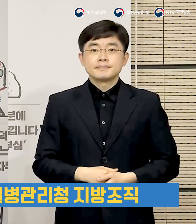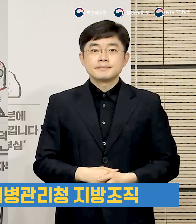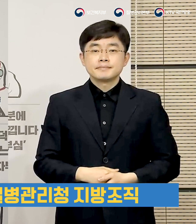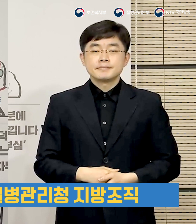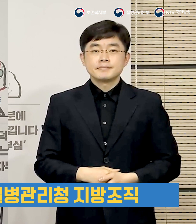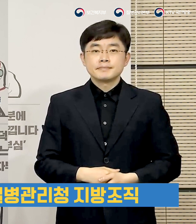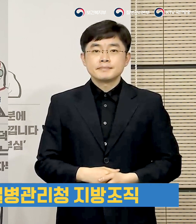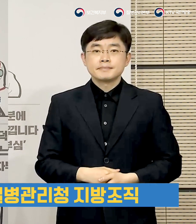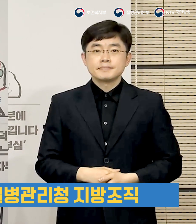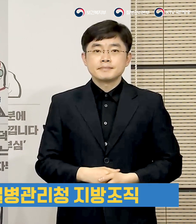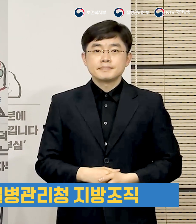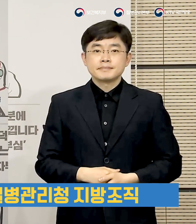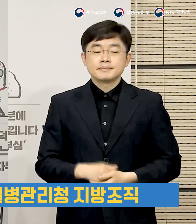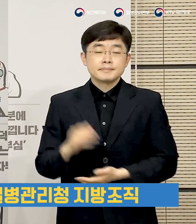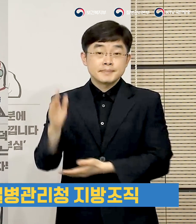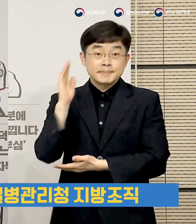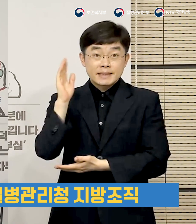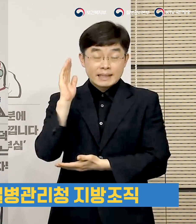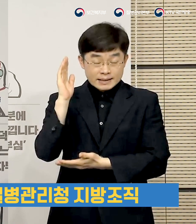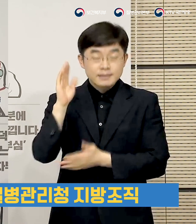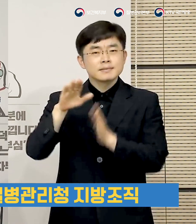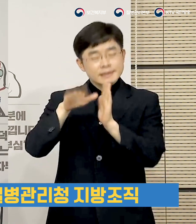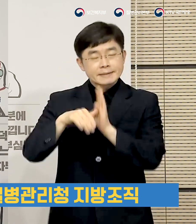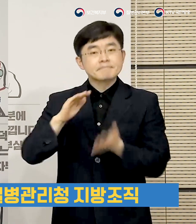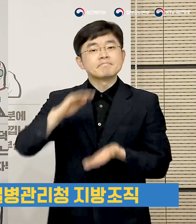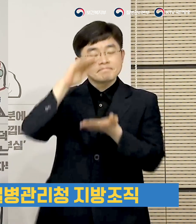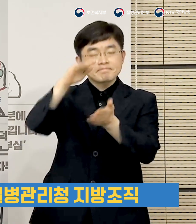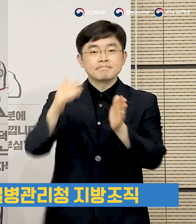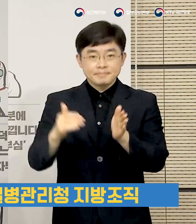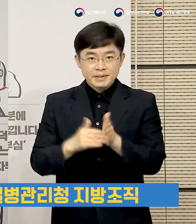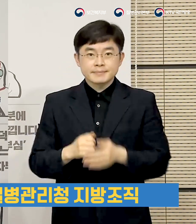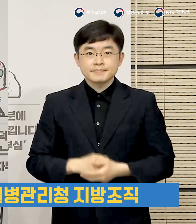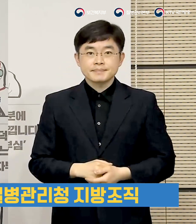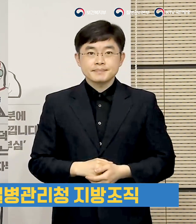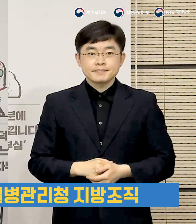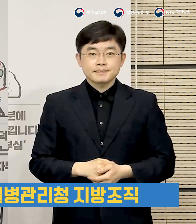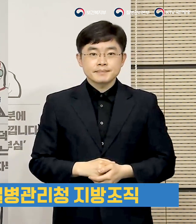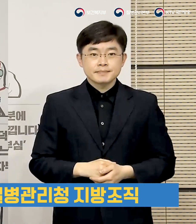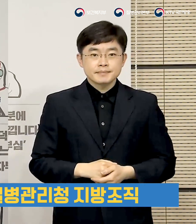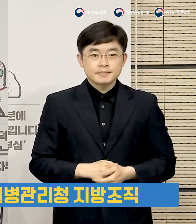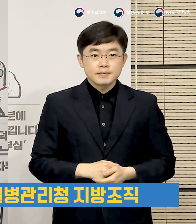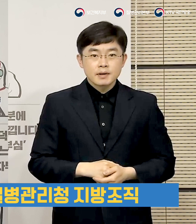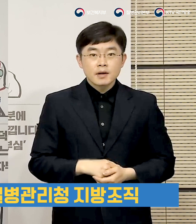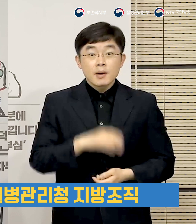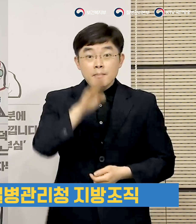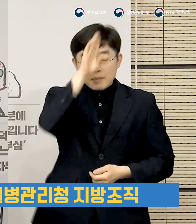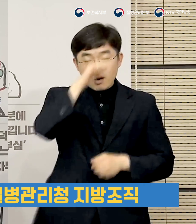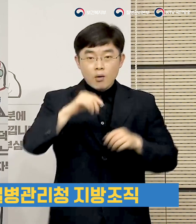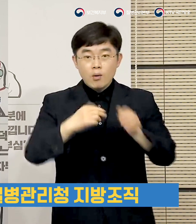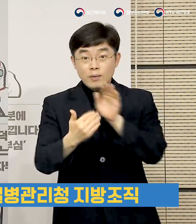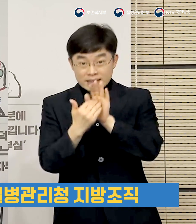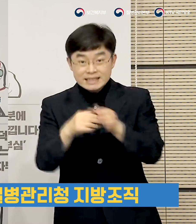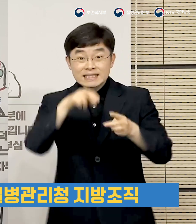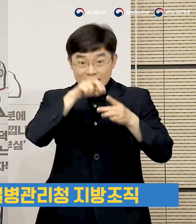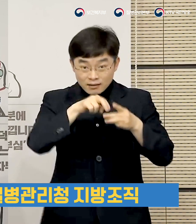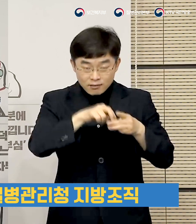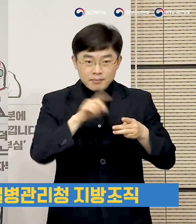아까 브리핑에서도 말씀드린 바와 같이 권역별 질병대응센터는